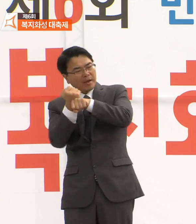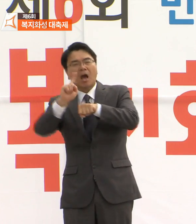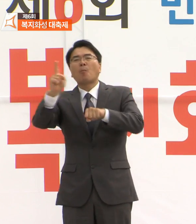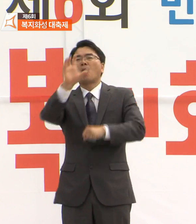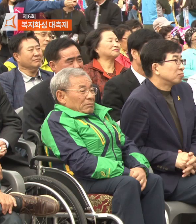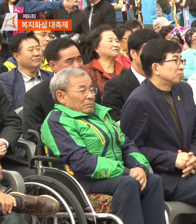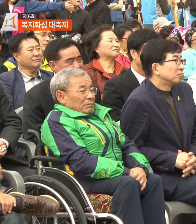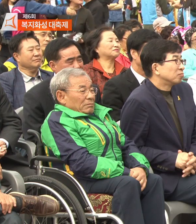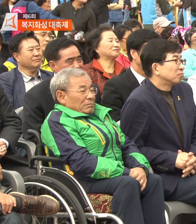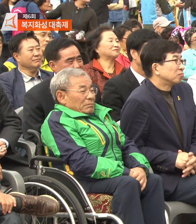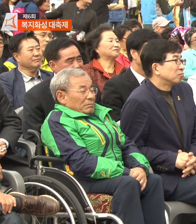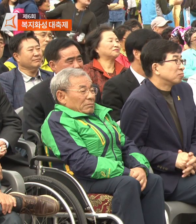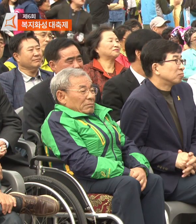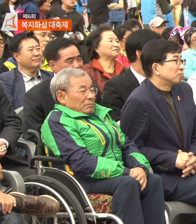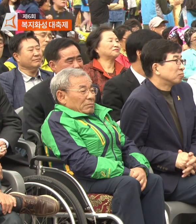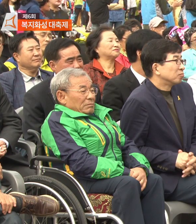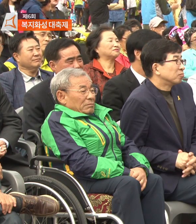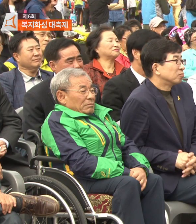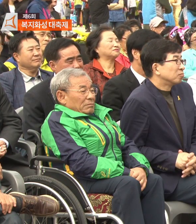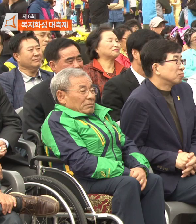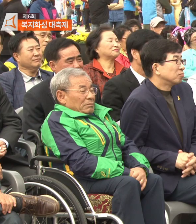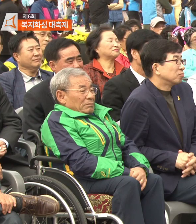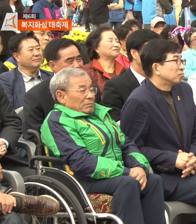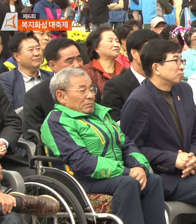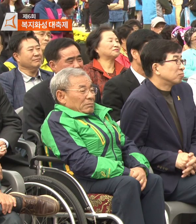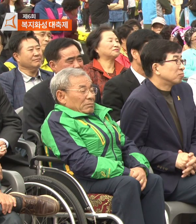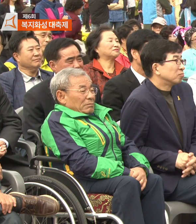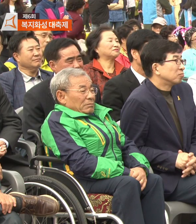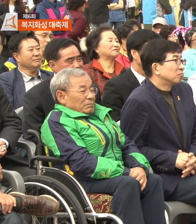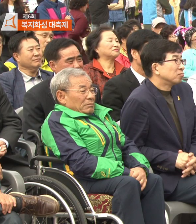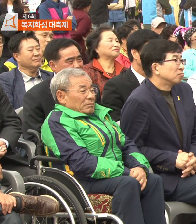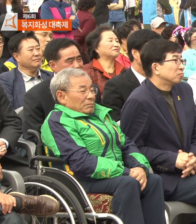해결할 것인가라고 하는 것들이 제일 크게 나오고요. 두 번째로는